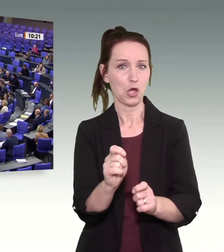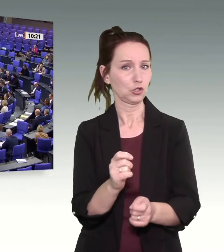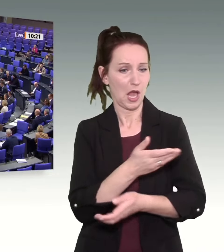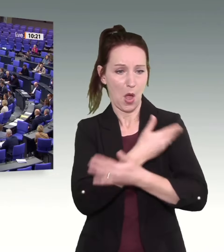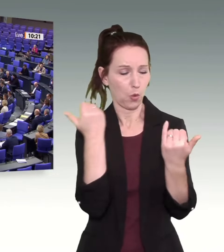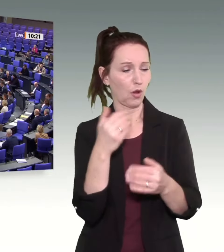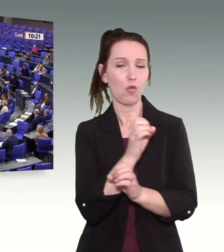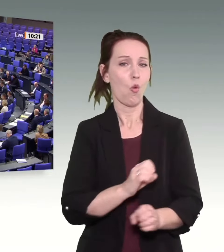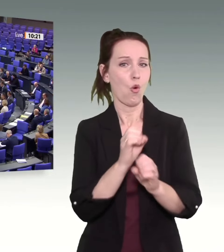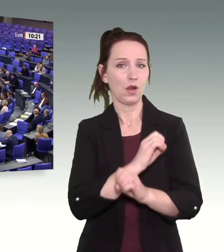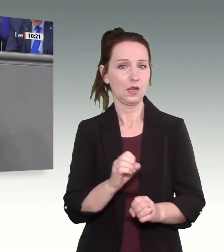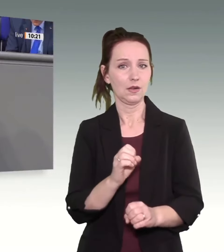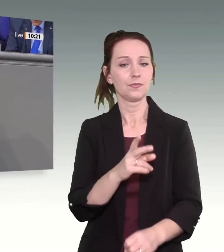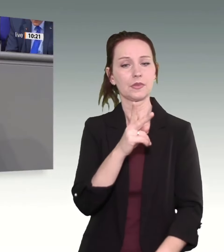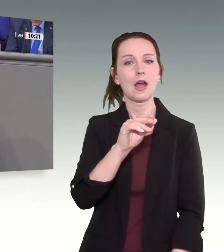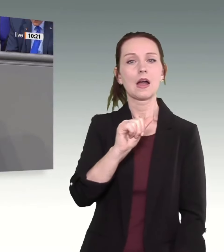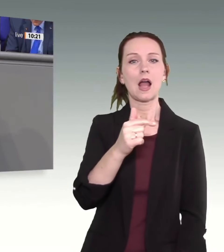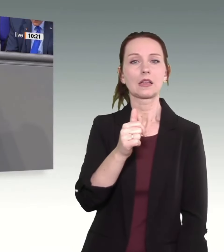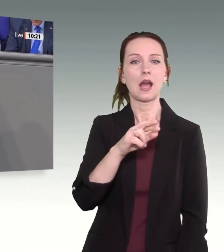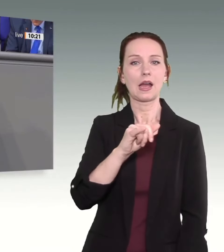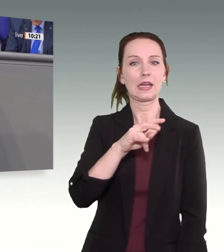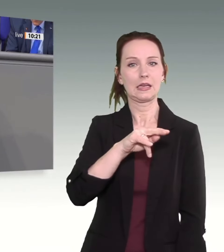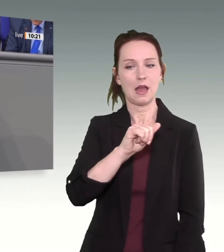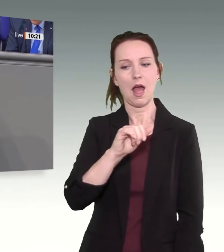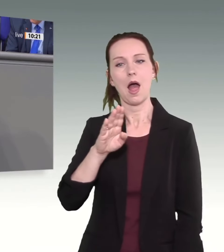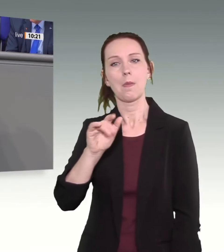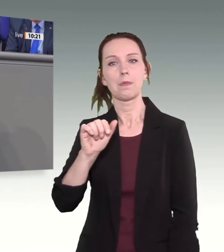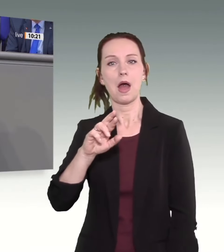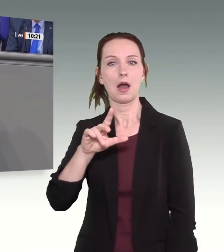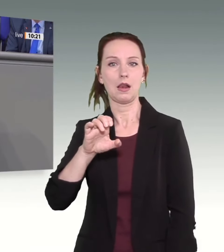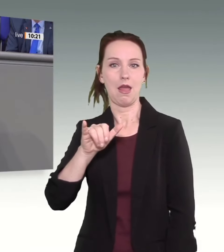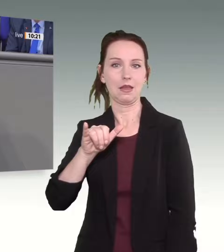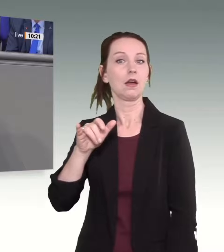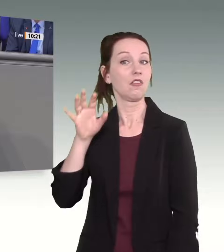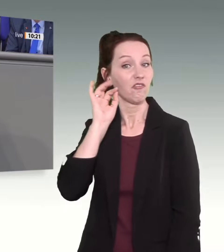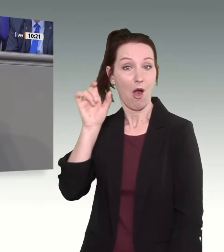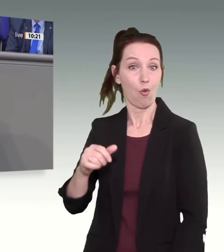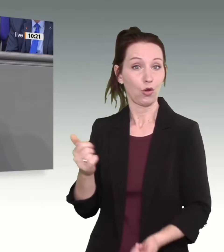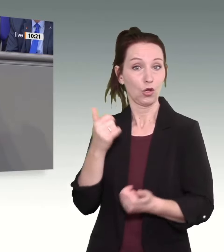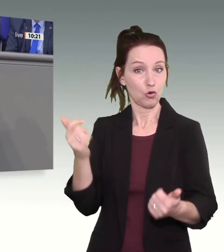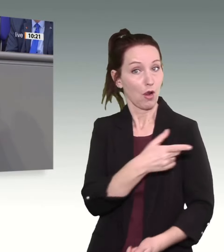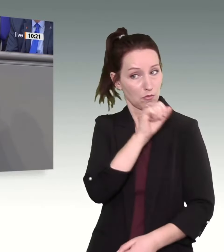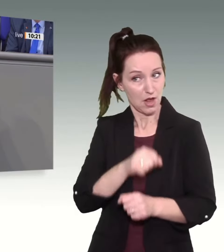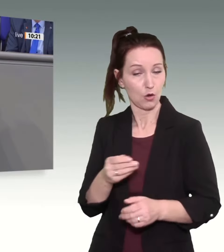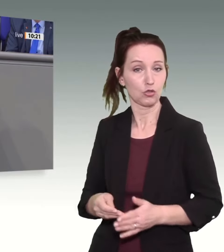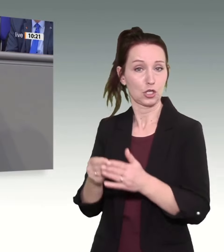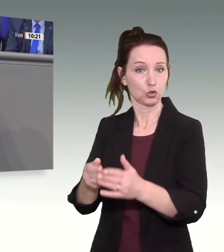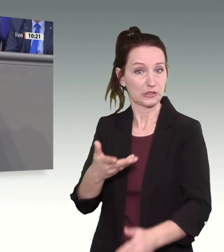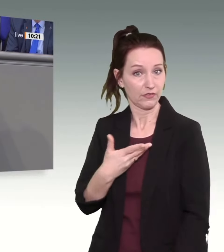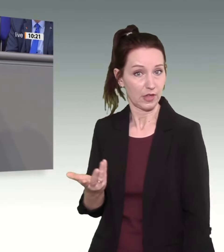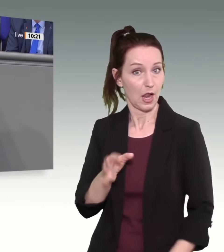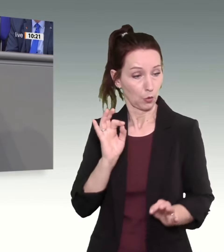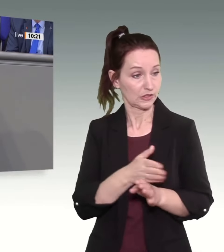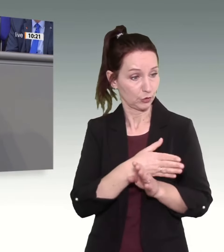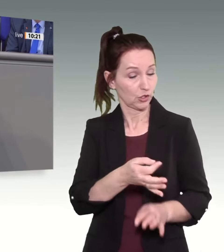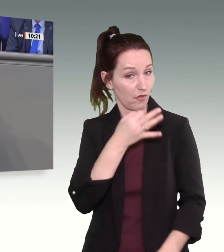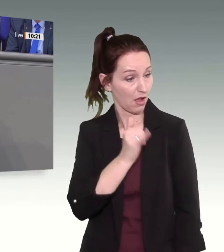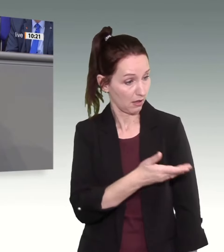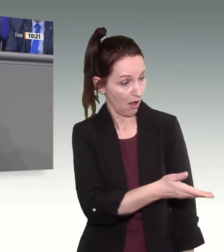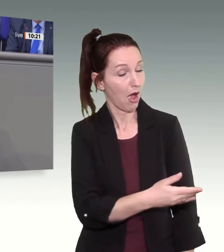unterstützen, wenn Sie wollen. Gute Zwischenfrage. Es gibt keinen einzigen seriösen Vorschlag in Ihrem Antrag, der nicht bereits in der Umsetzung ist,